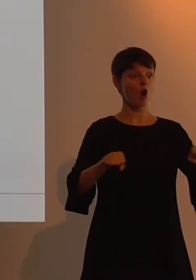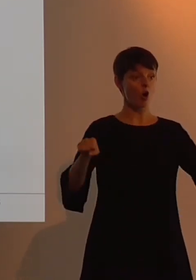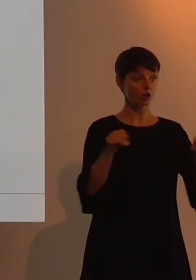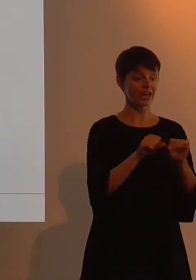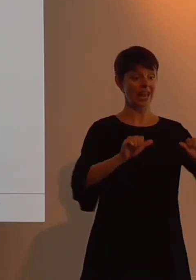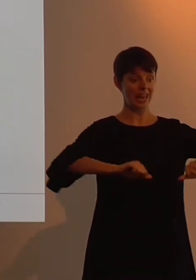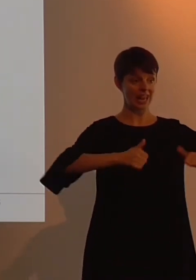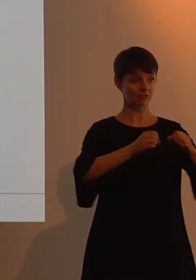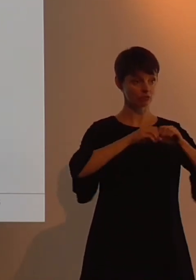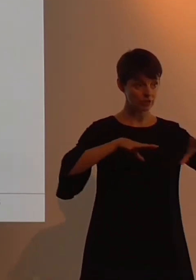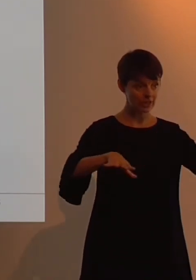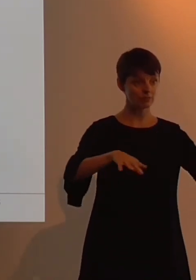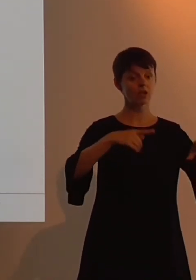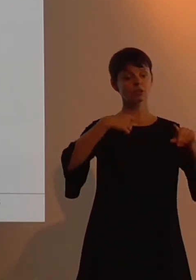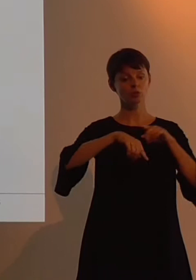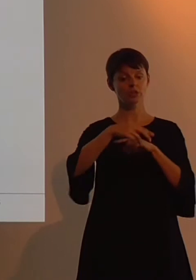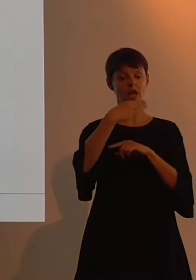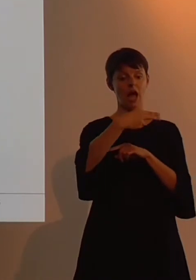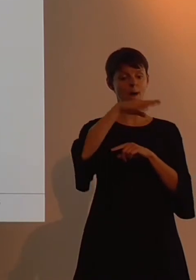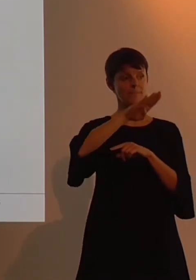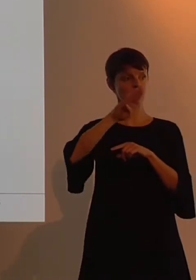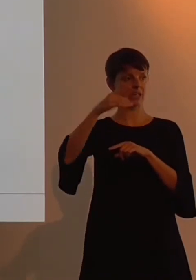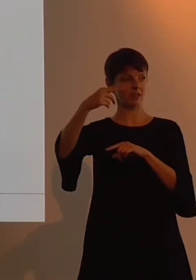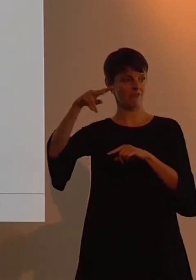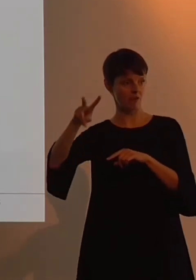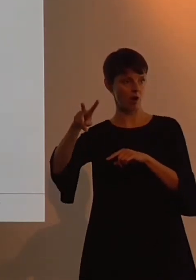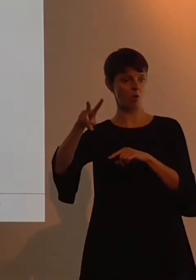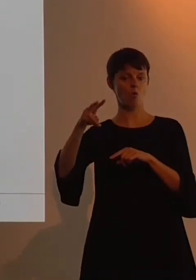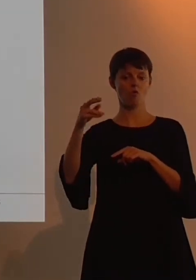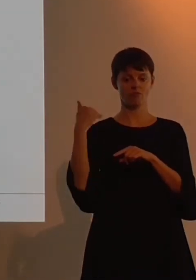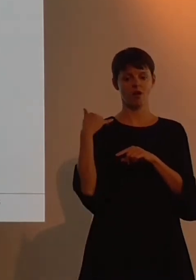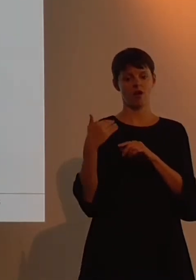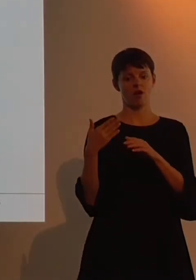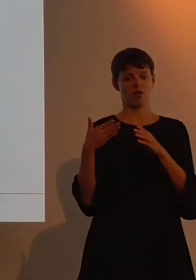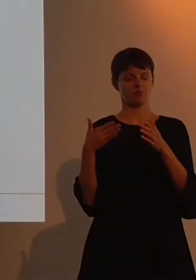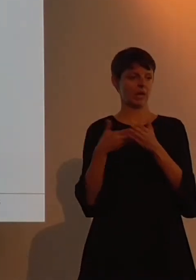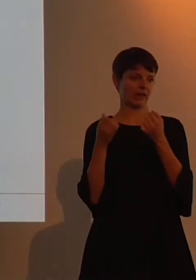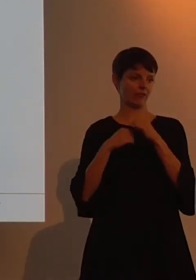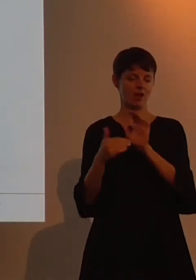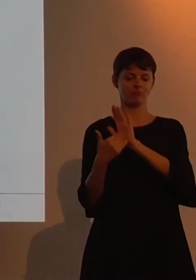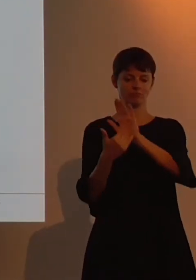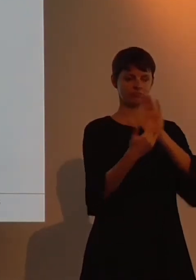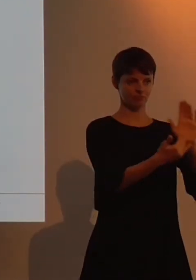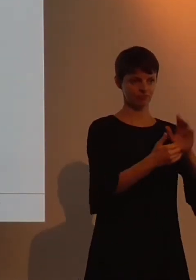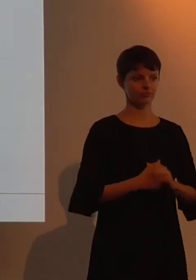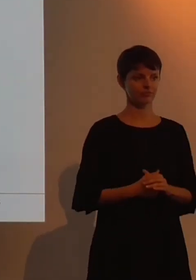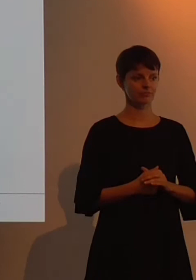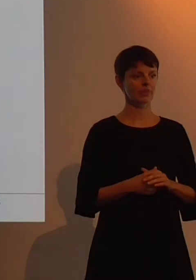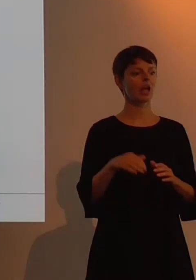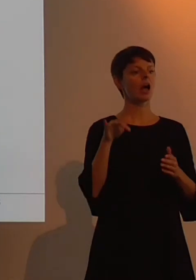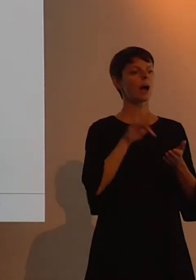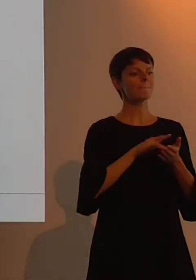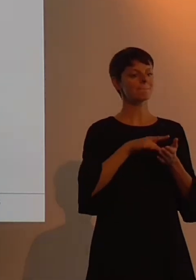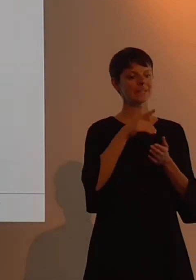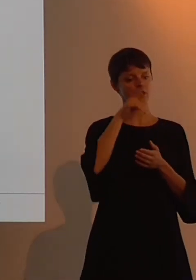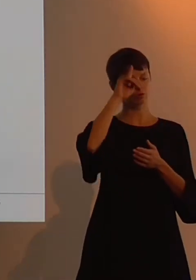haben, und was die CAF, das ist ja auch gerade der TV-Prozess, auch anerkannt wird. Sie wissen, wir können viel anmelden. Der Mitteldeutsche Rundfunk, die